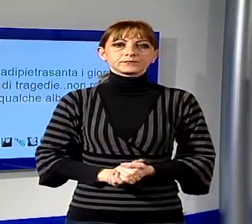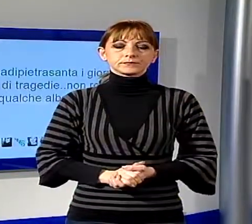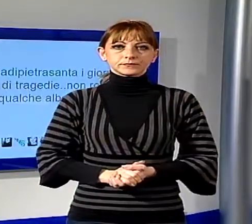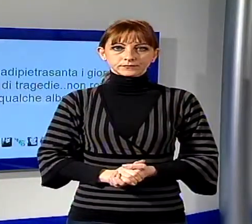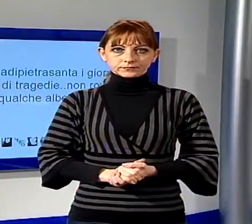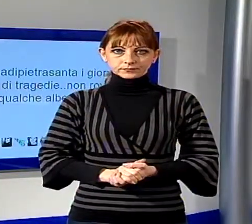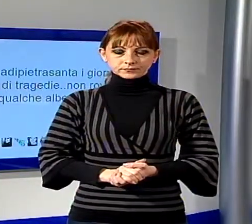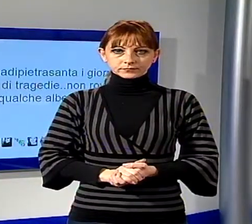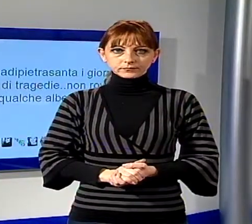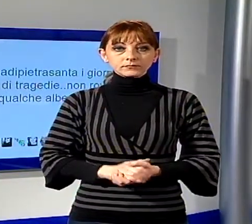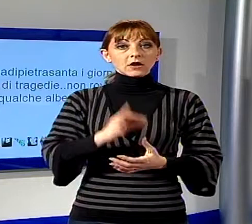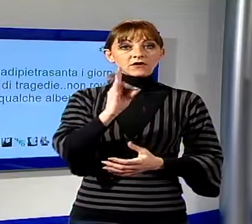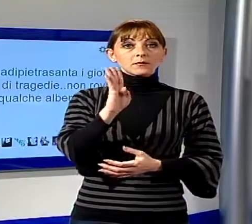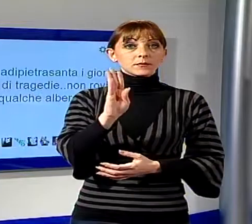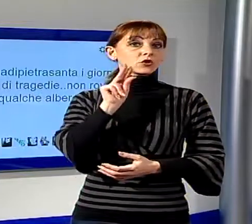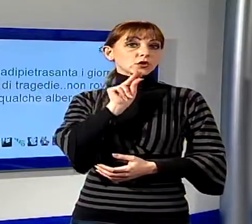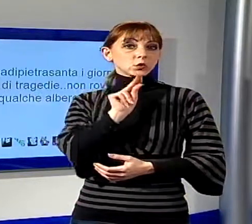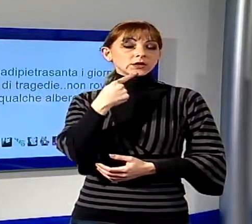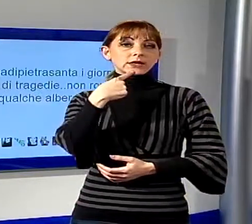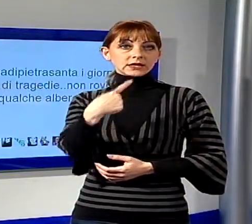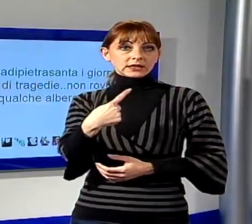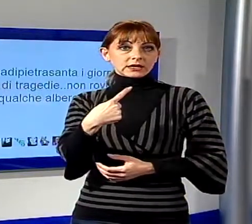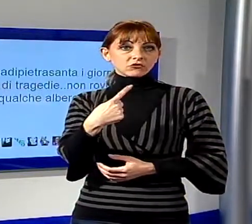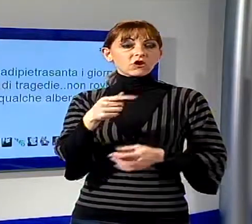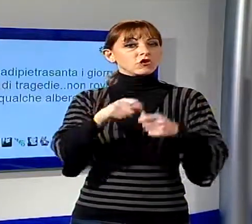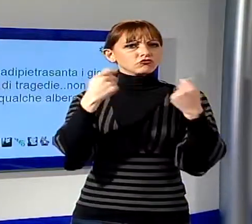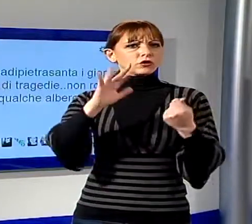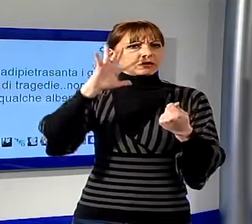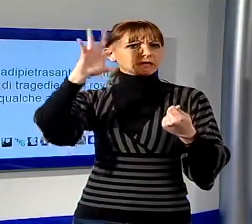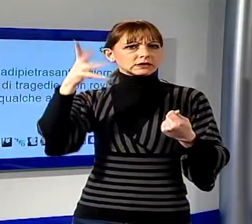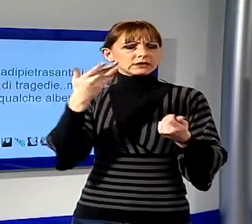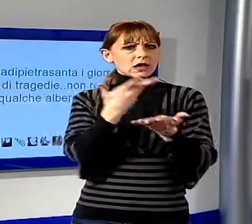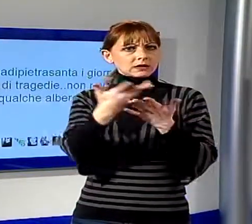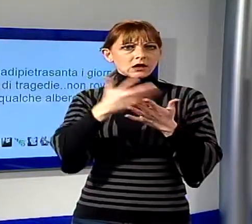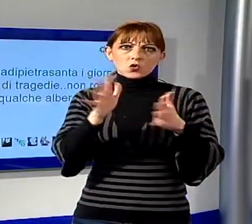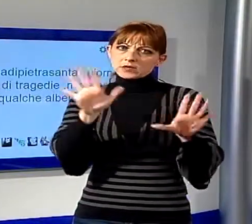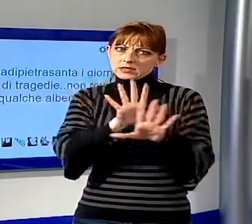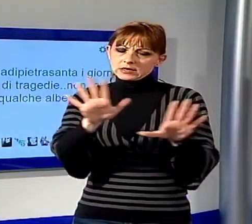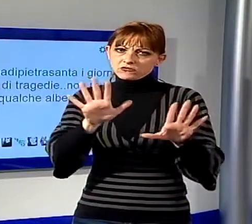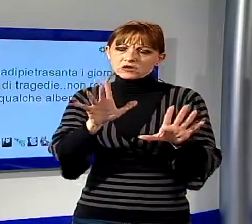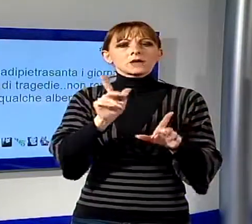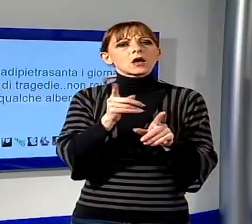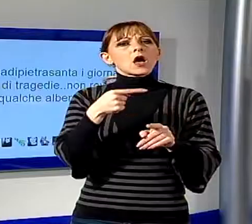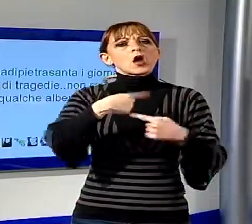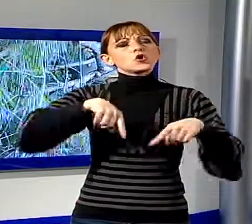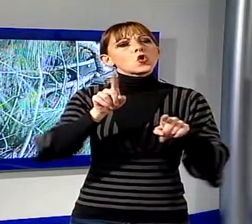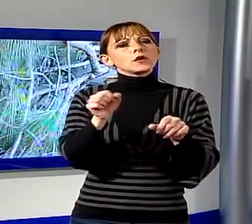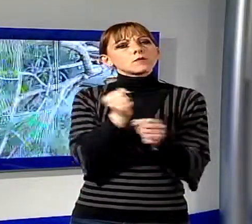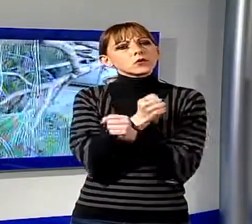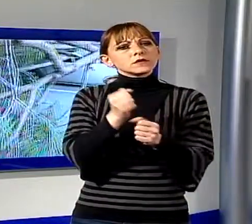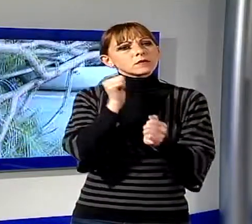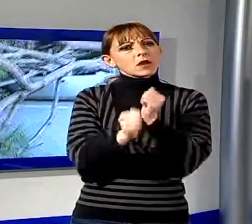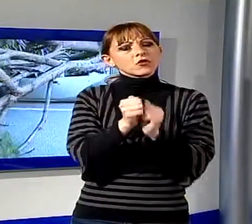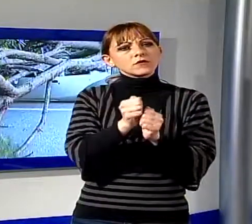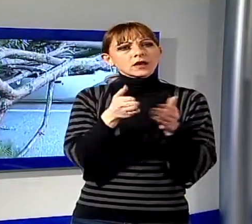stranieri parlano di tragedia, non roviniamo la stagione per qualche albero caduto, si ripiantano. L'intento forse era